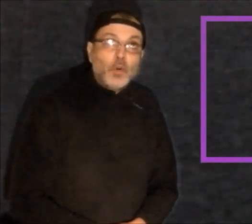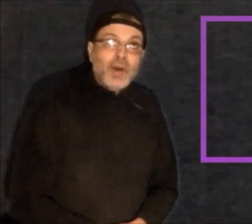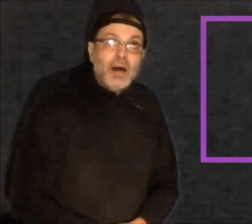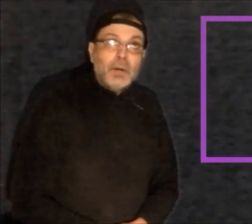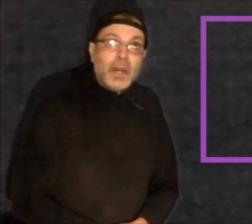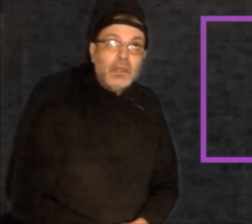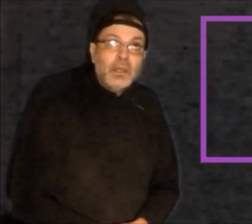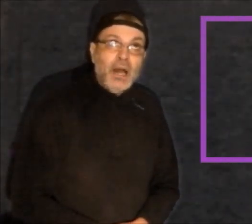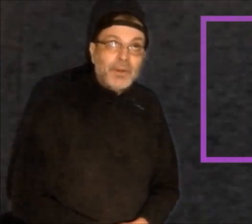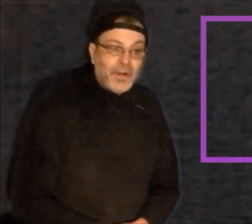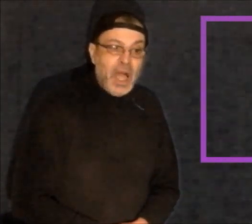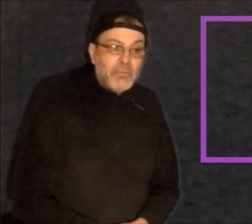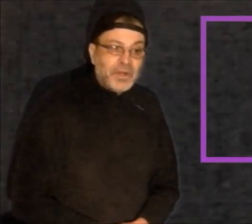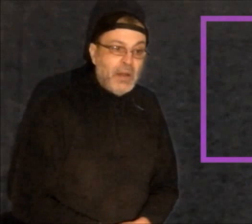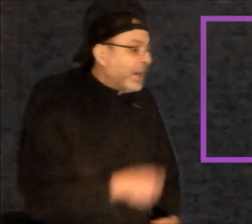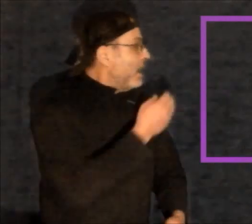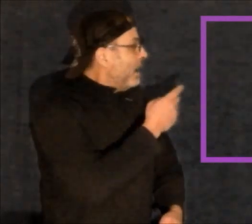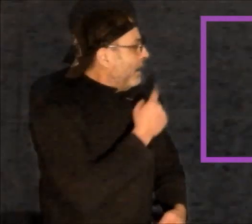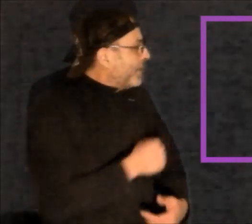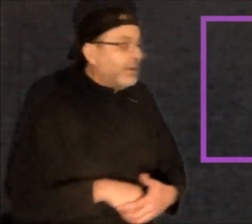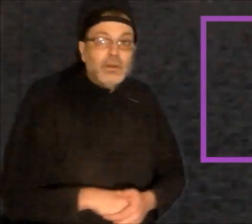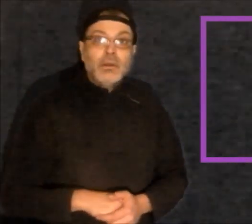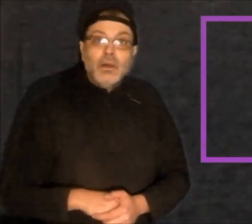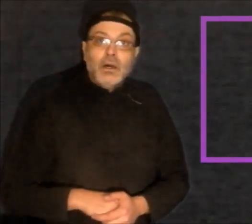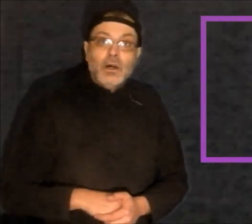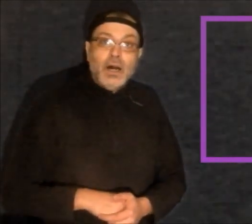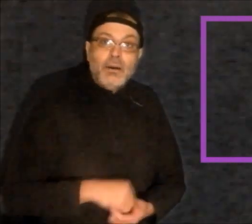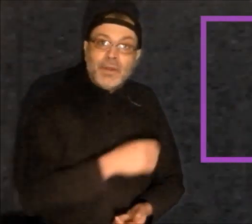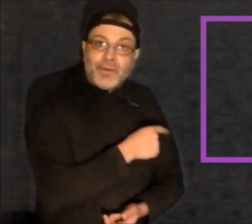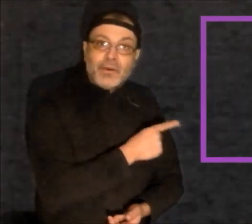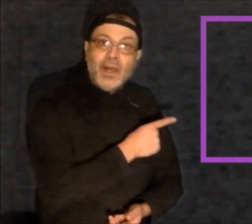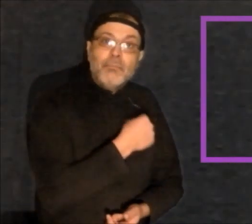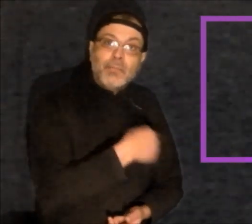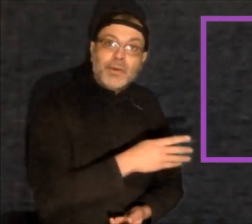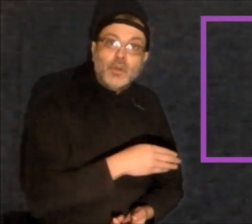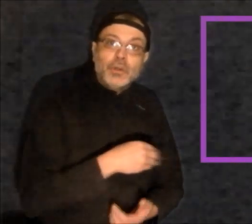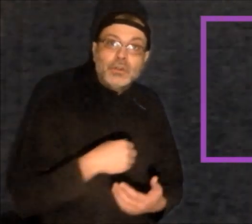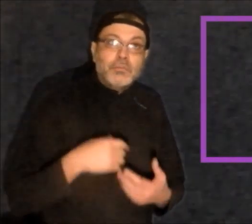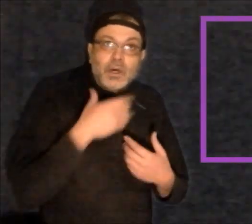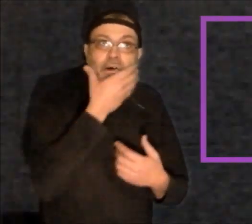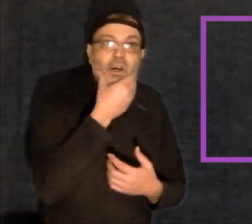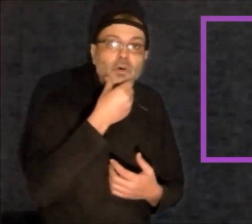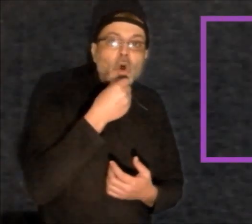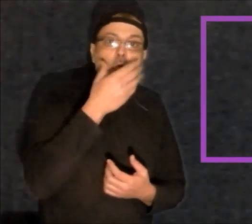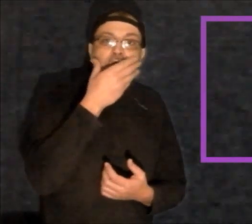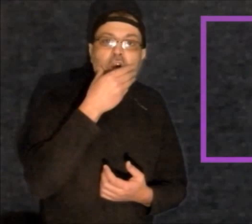ثلاث حروف، حمرة حمر حمر حمر حمر حمر حمر،